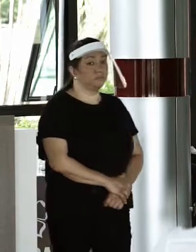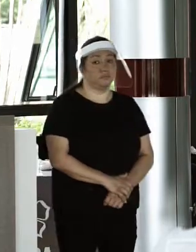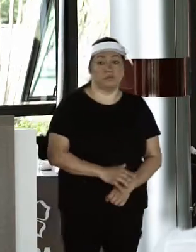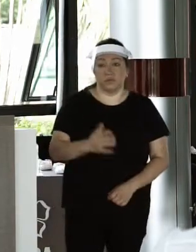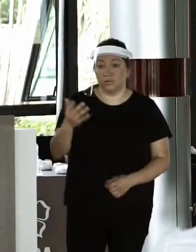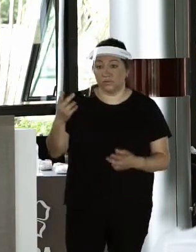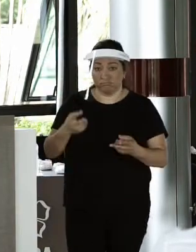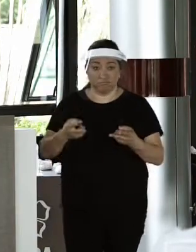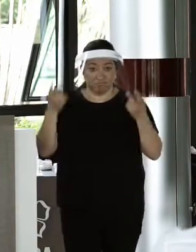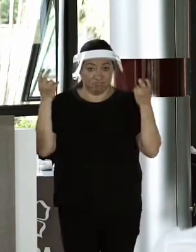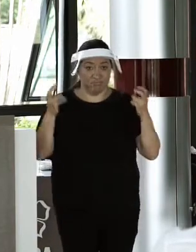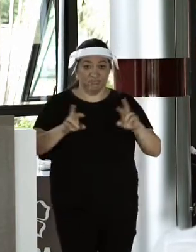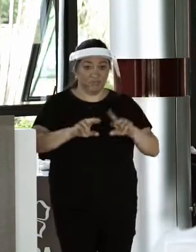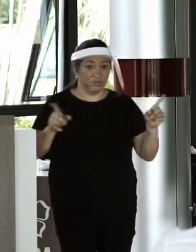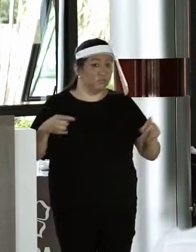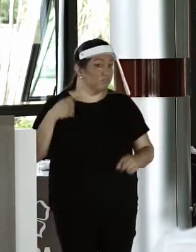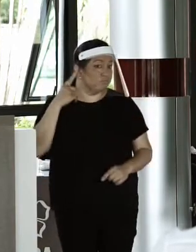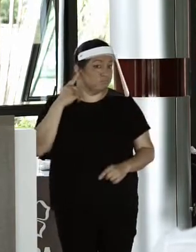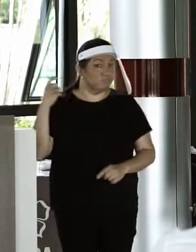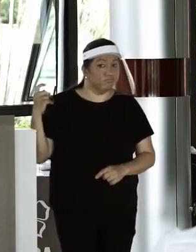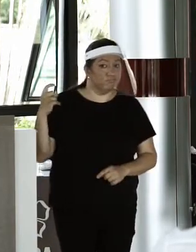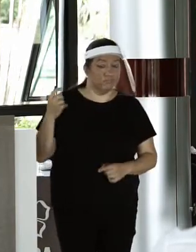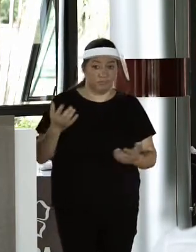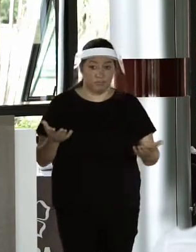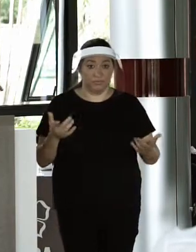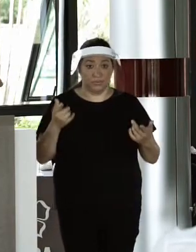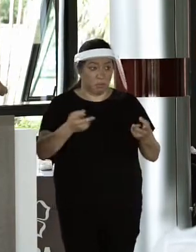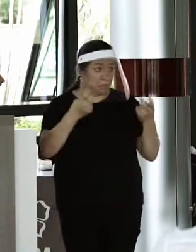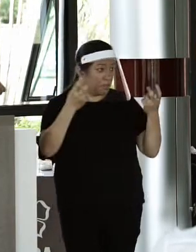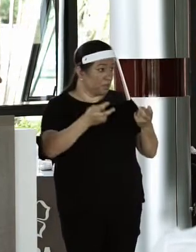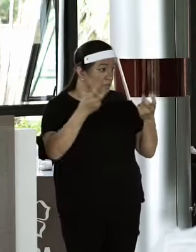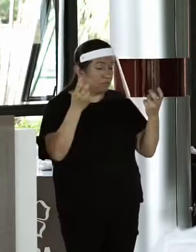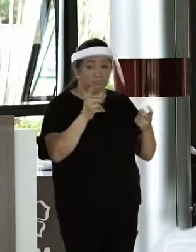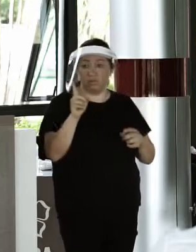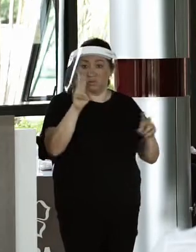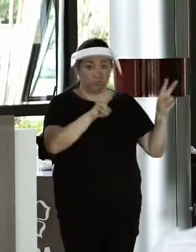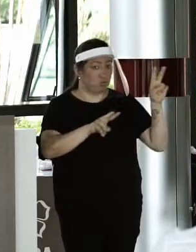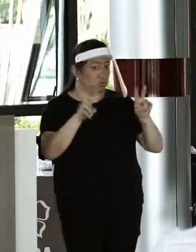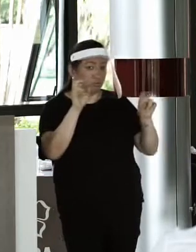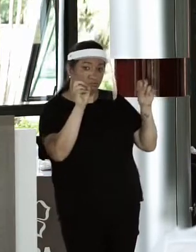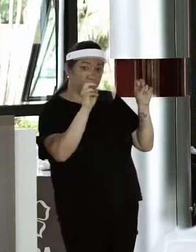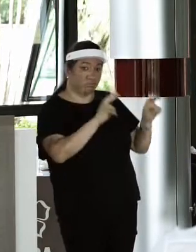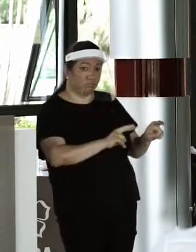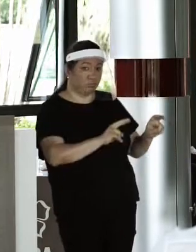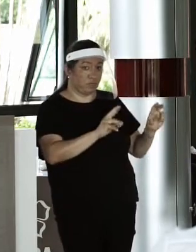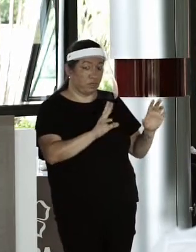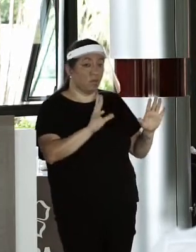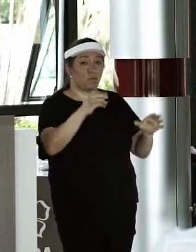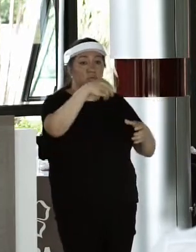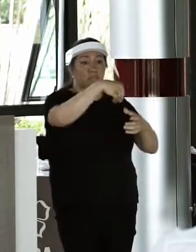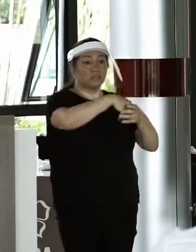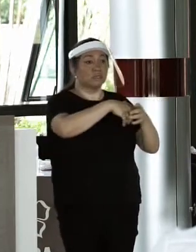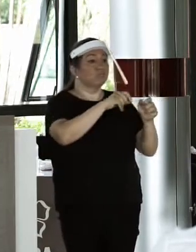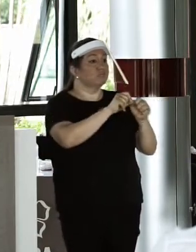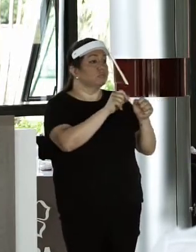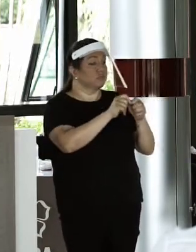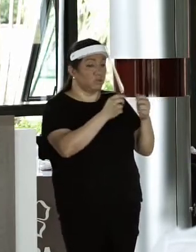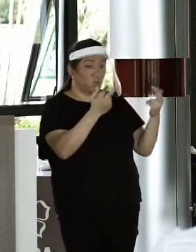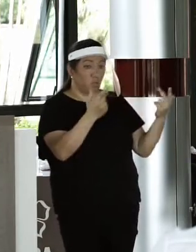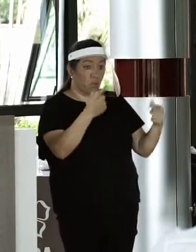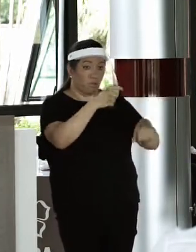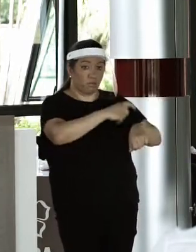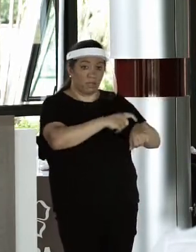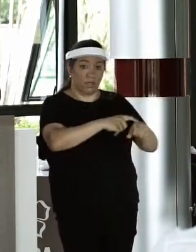Conseguiram identificar a diferença do barulho? Percebam que ele não estava olhando a imagem térmica que estava sendo feita ao mesmo